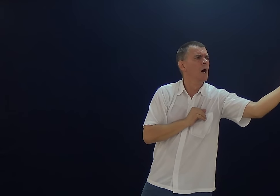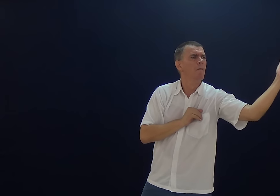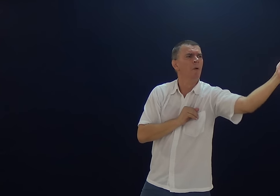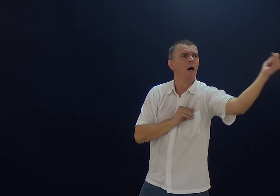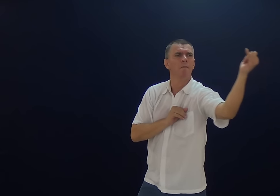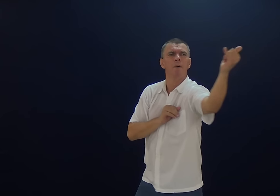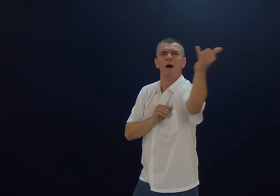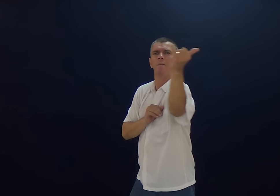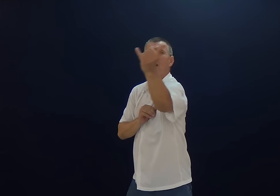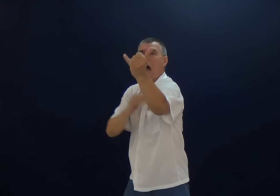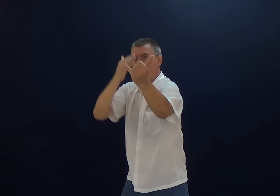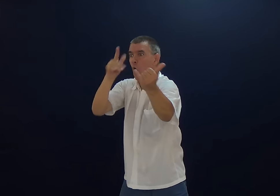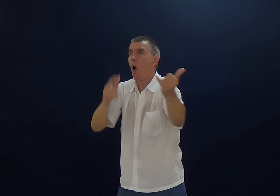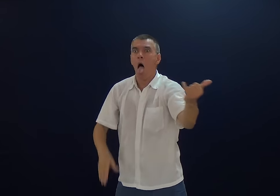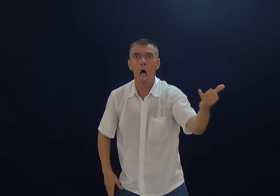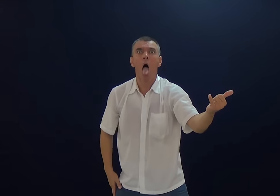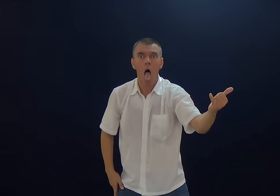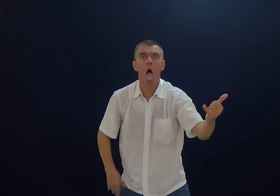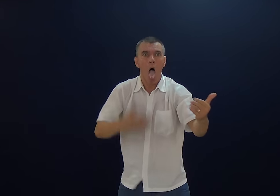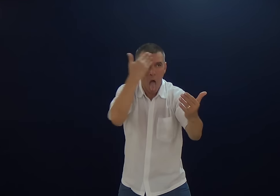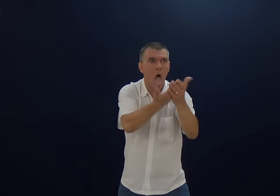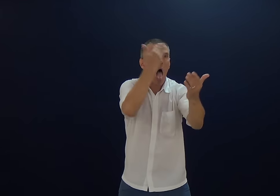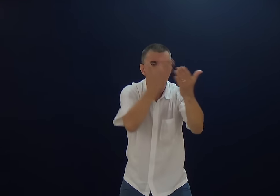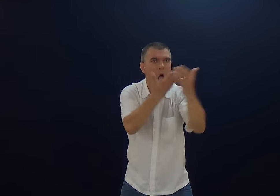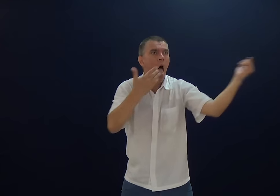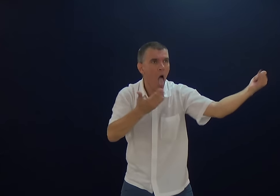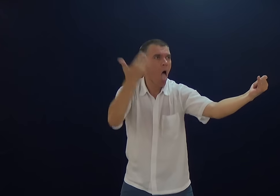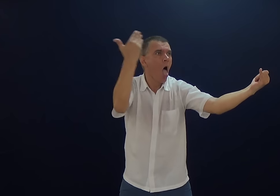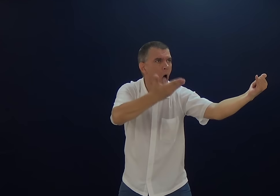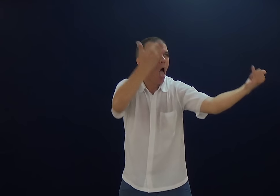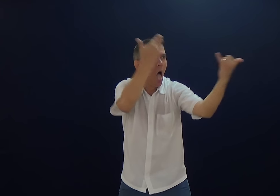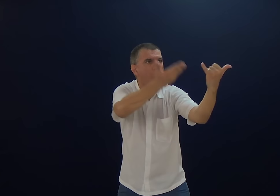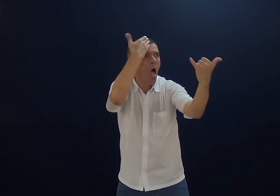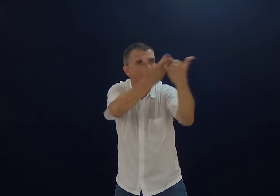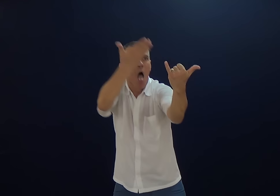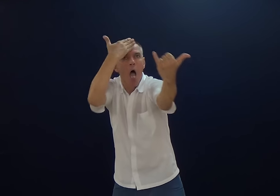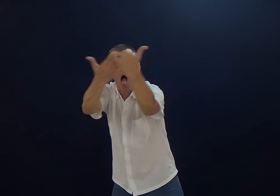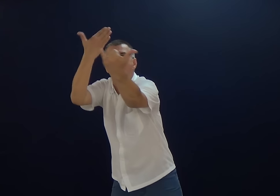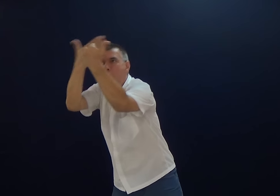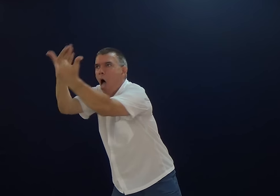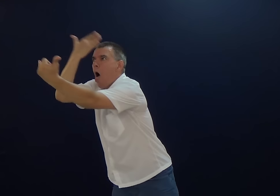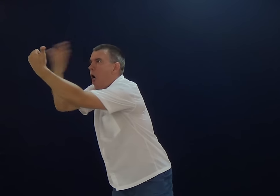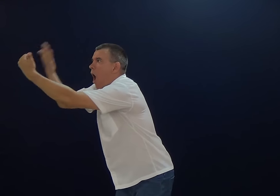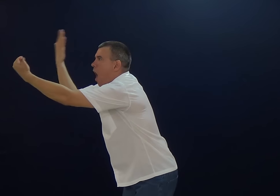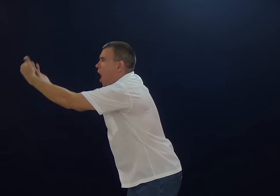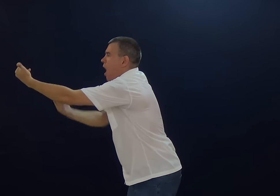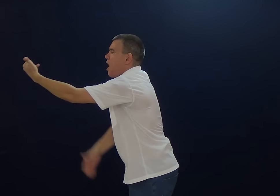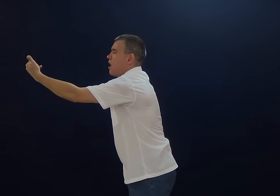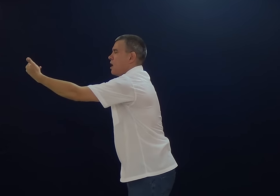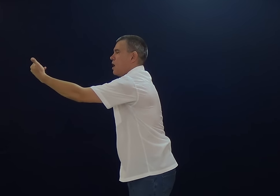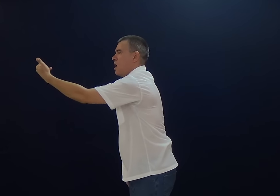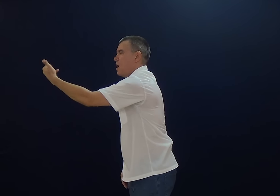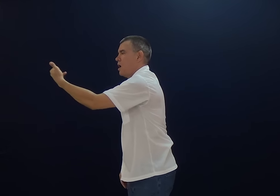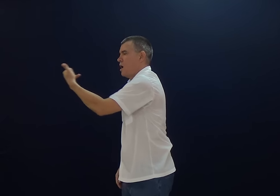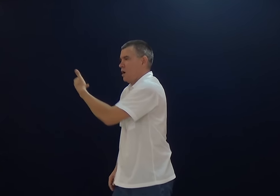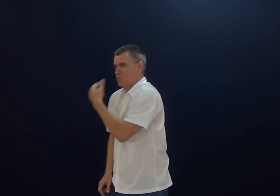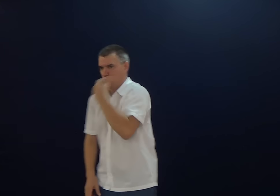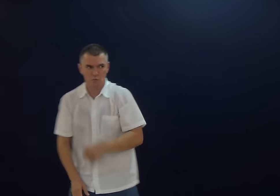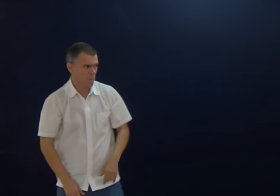o outro vai falando falando falando falando e o outro vai rece Endo Vai acreditando Vai acreditando Vai acreditando Vai acreditando Vai acreditando Vai acreditando